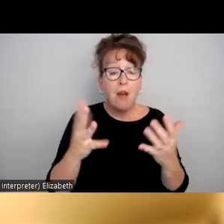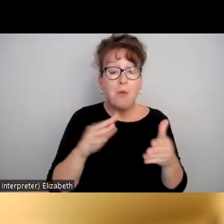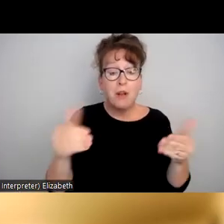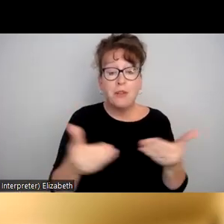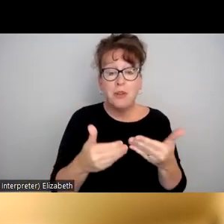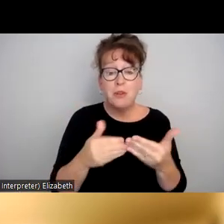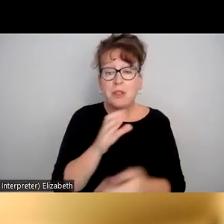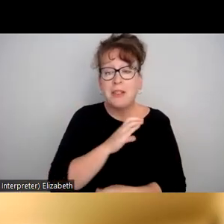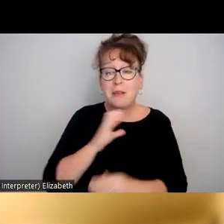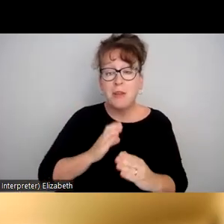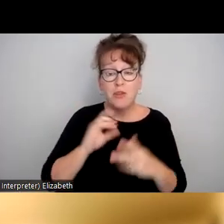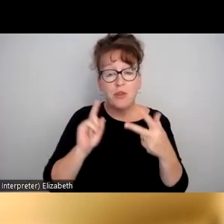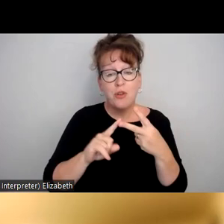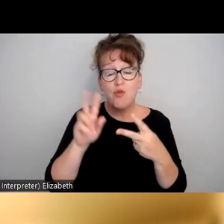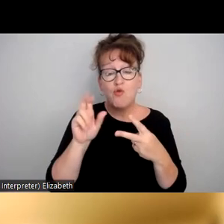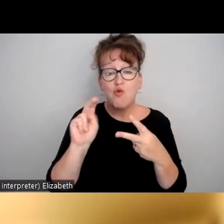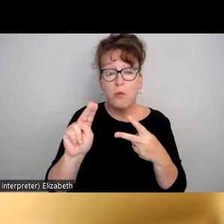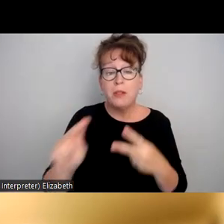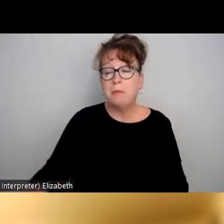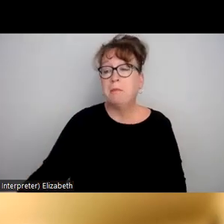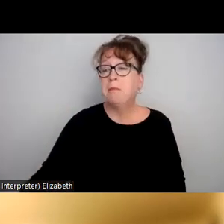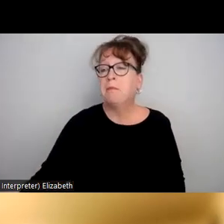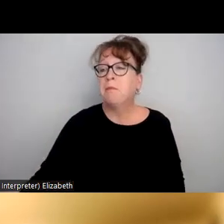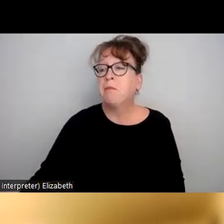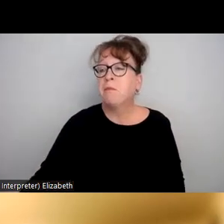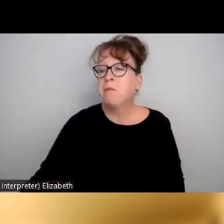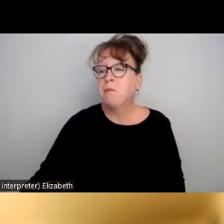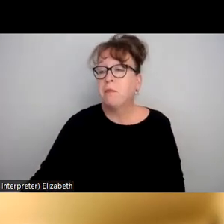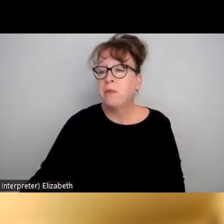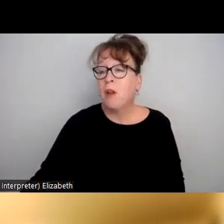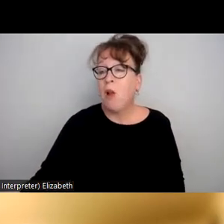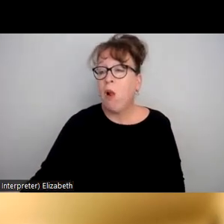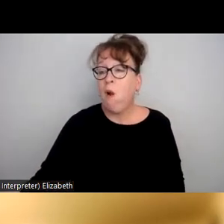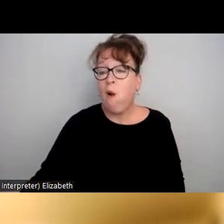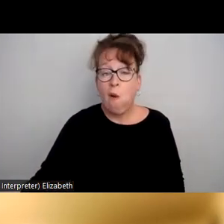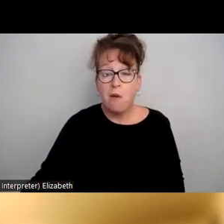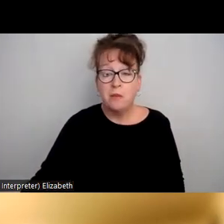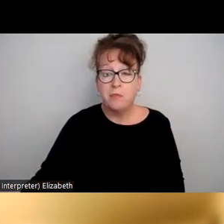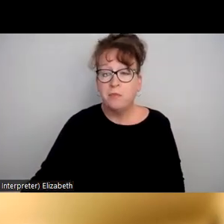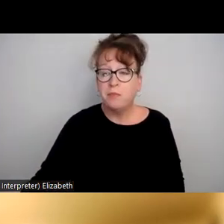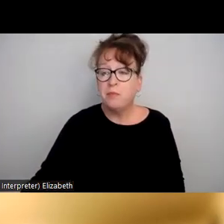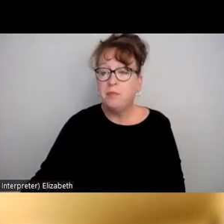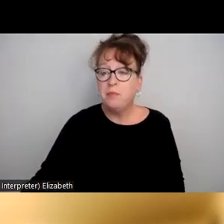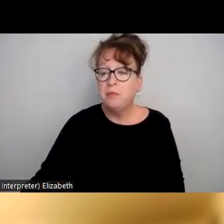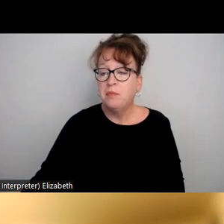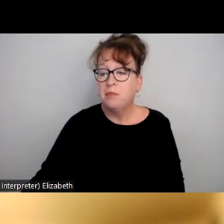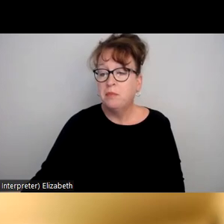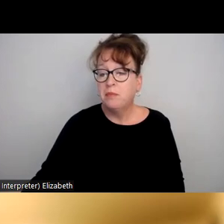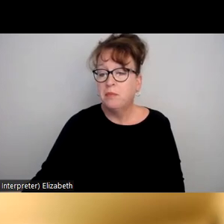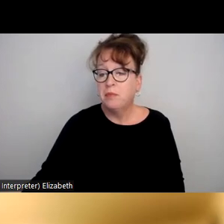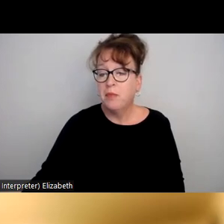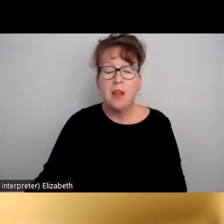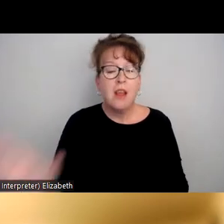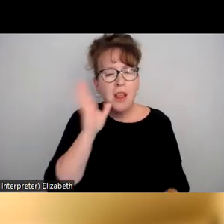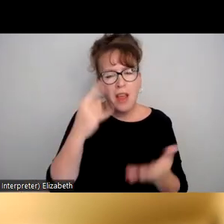comisario rubin es para las cosas que estamos haciendo para la transparencia